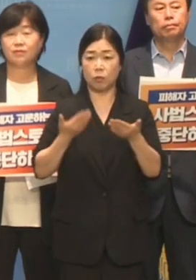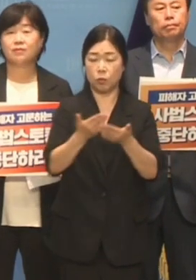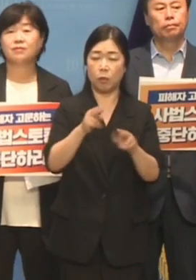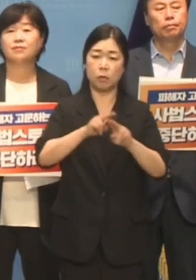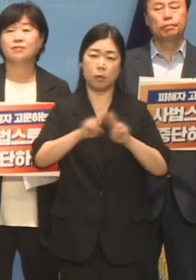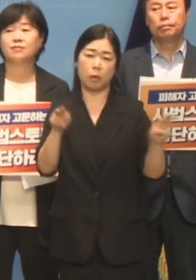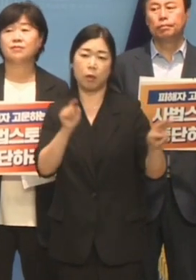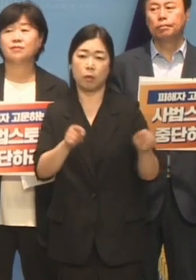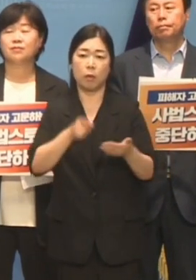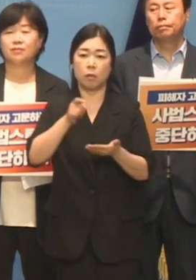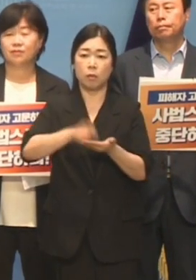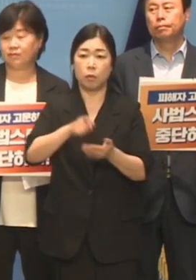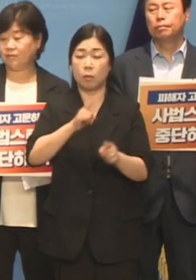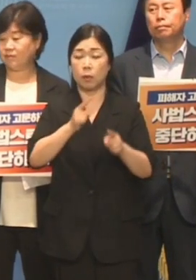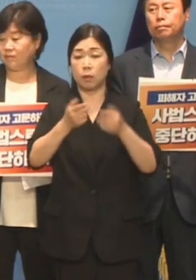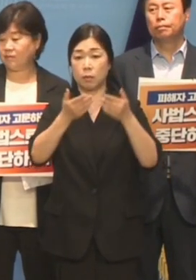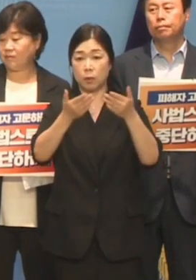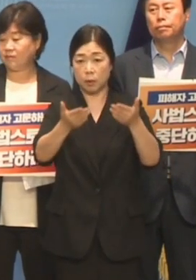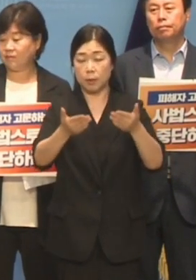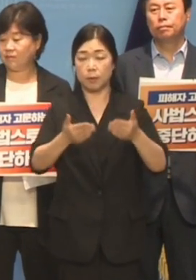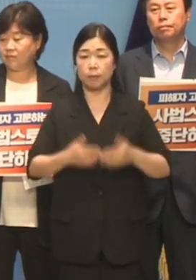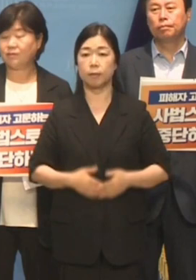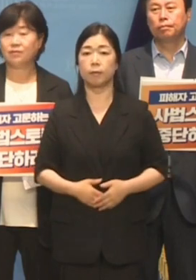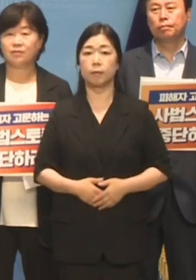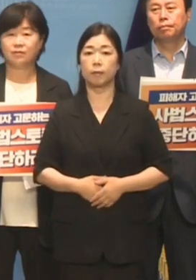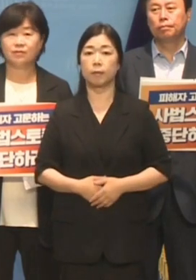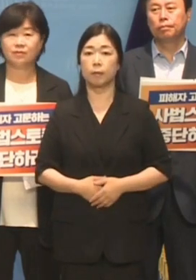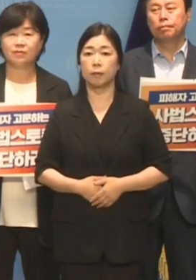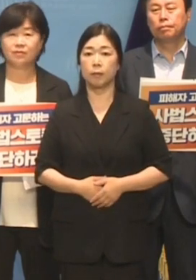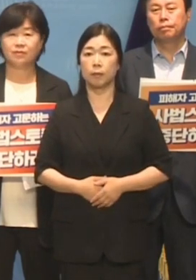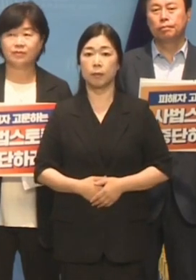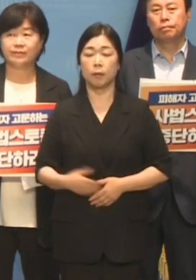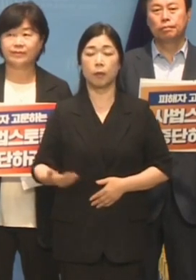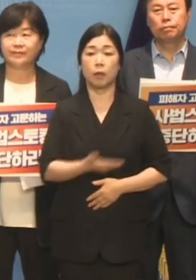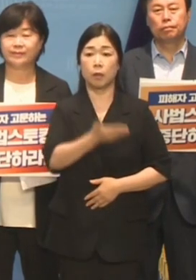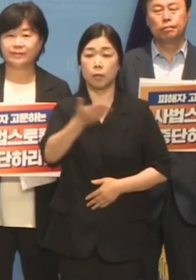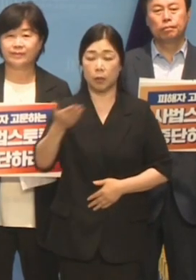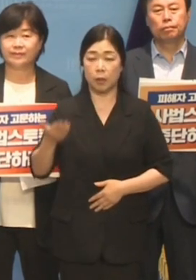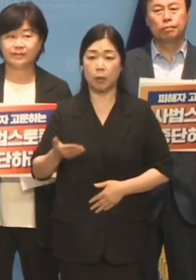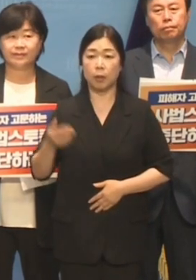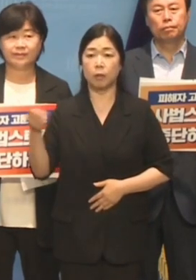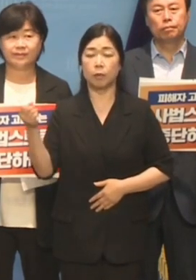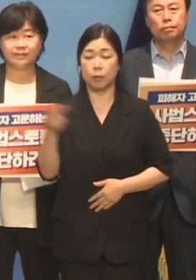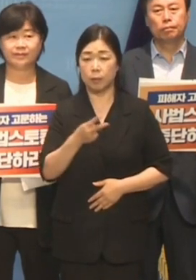것을 촉구하는 기자회견문을 낭독하고 여러분들께